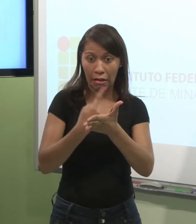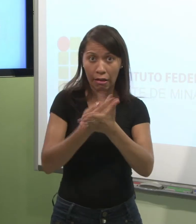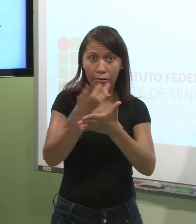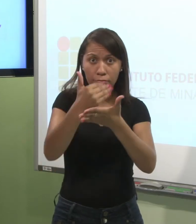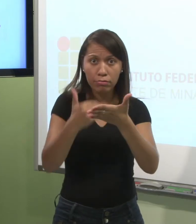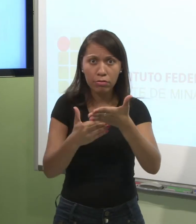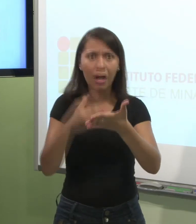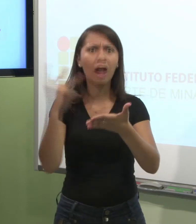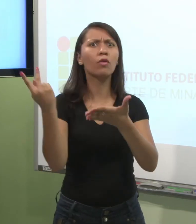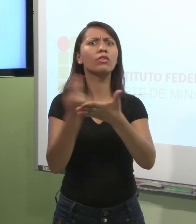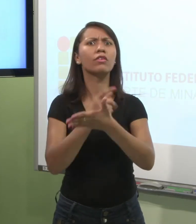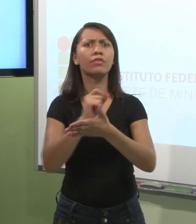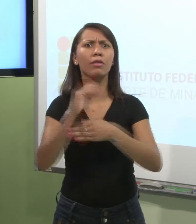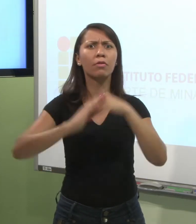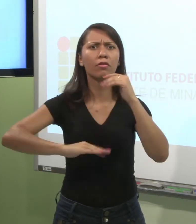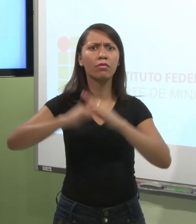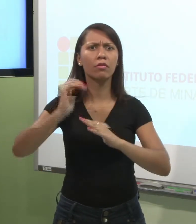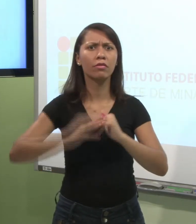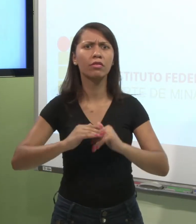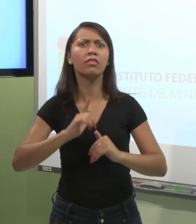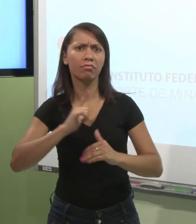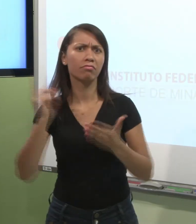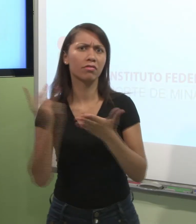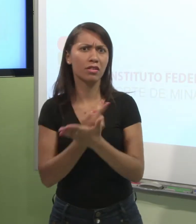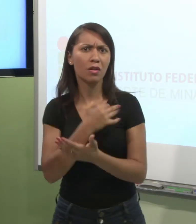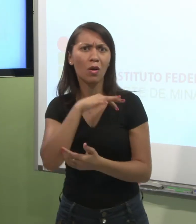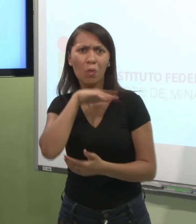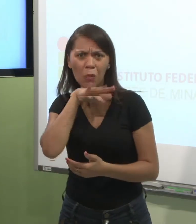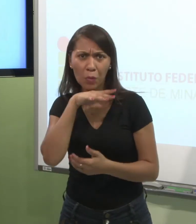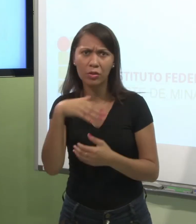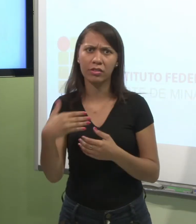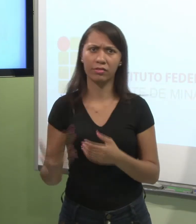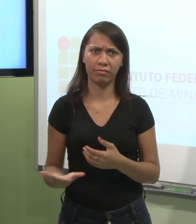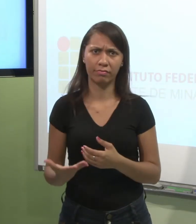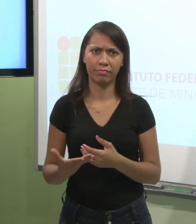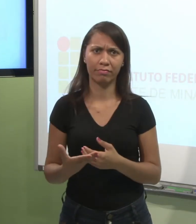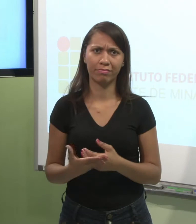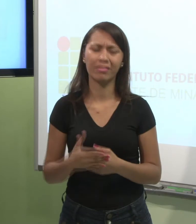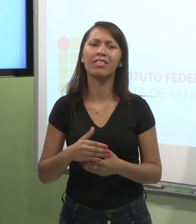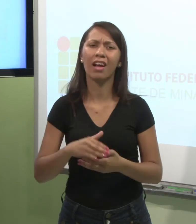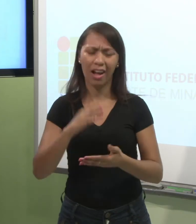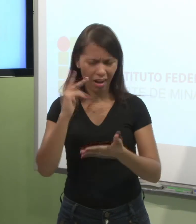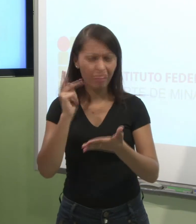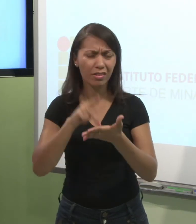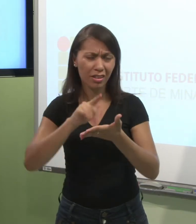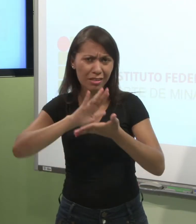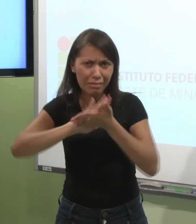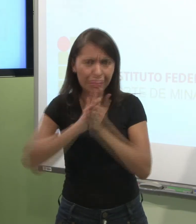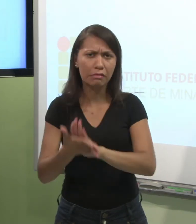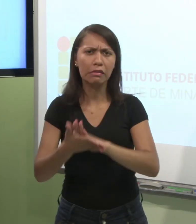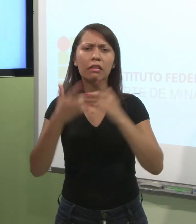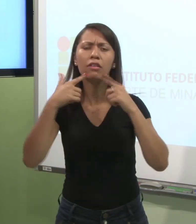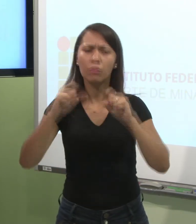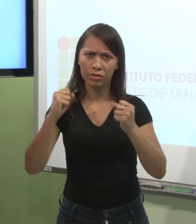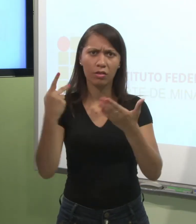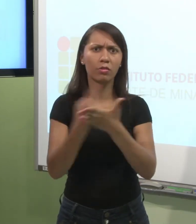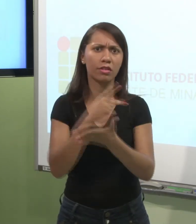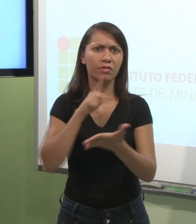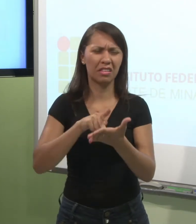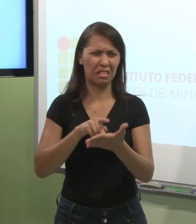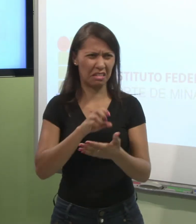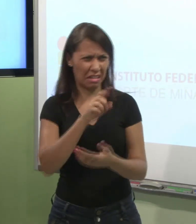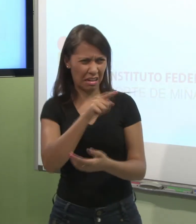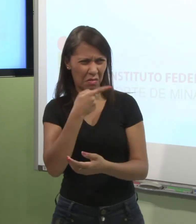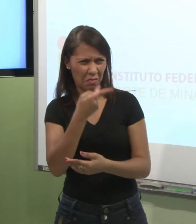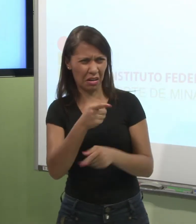sua credibilidade como profissional pode ficar comprometida. Infelizmente, o preconceito linguístico existe. Se ele escreve e